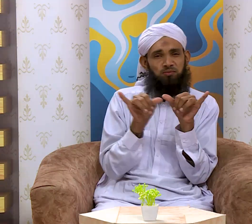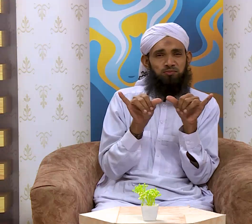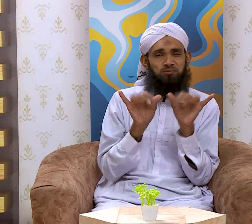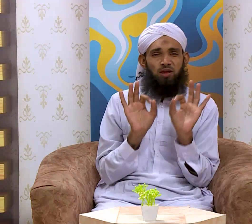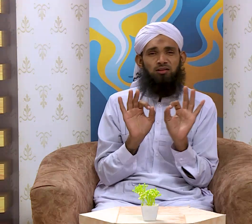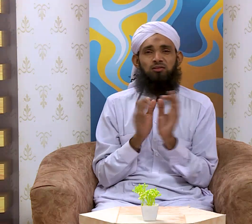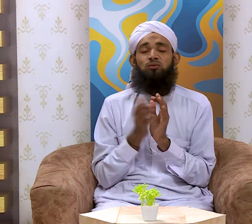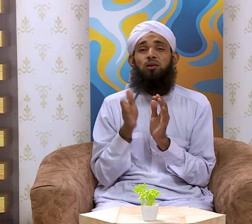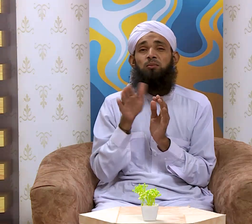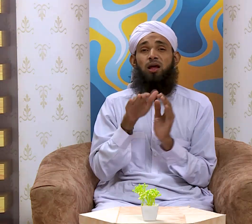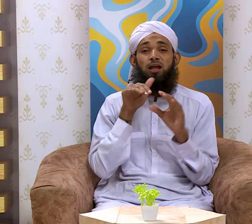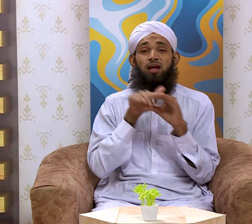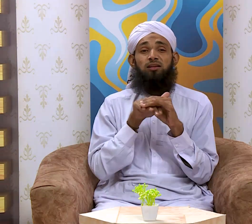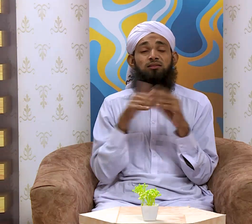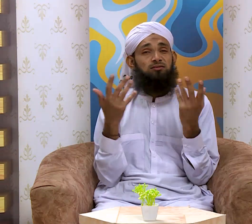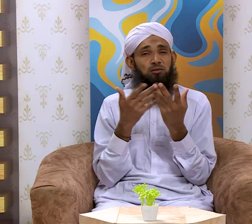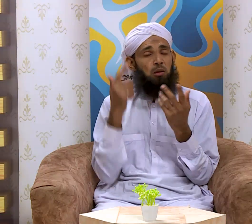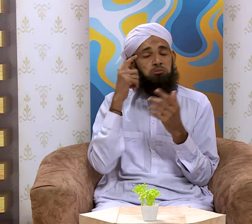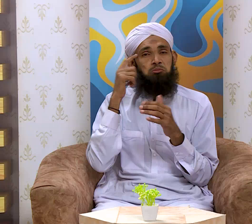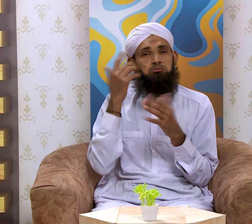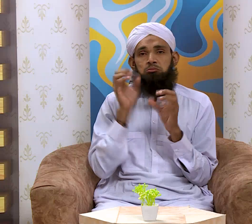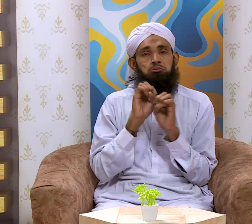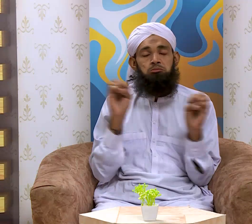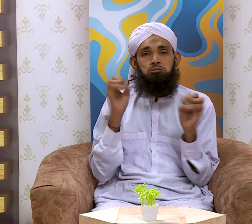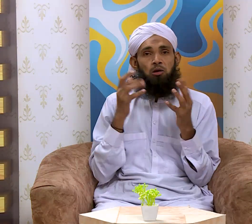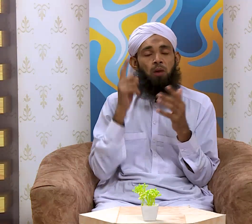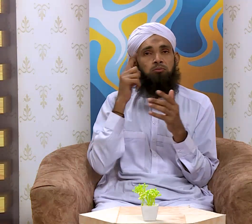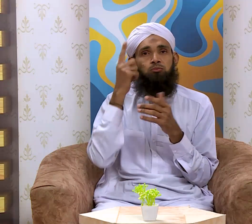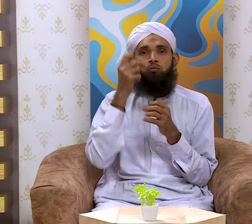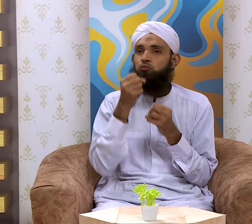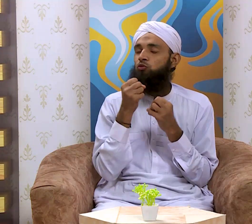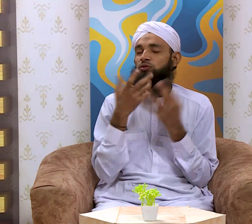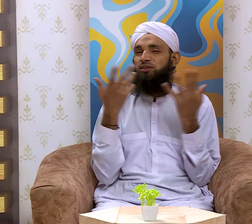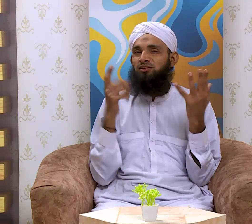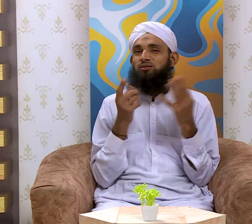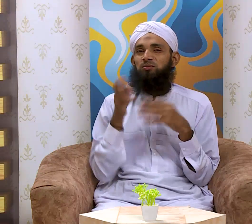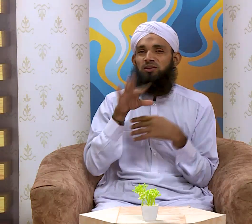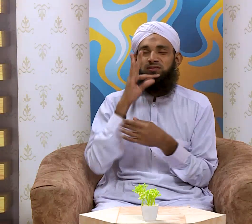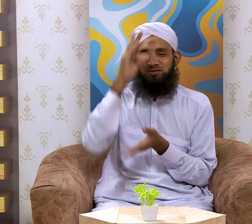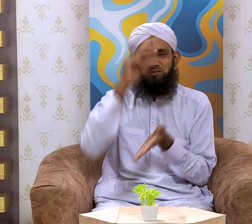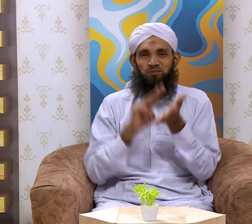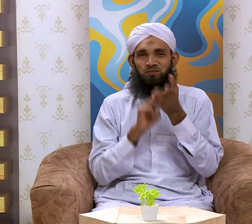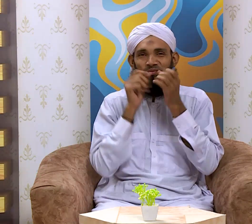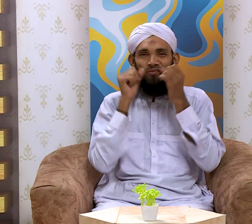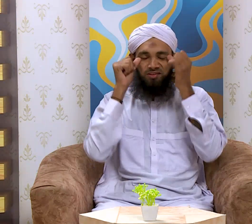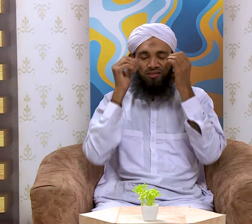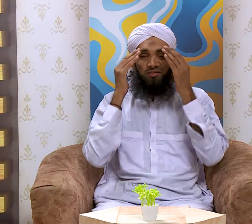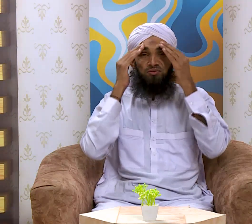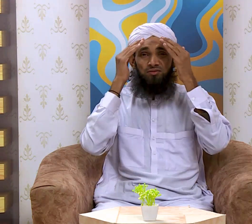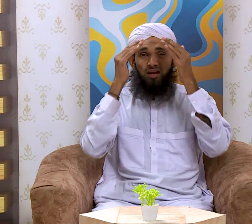ہوا یہ ہماری عقل کی پہنچ سے باہر ہے۔ پھر جب آپ صلی اللہ علیہ وآلہ وصحبہ وسلم دیدار خداوندی سے فیض